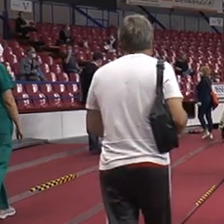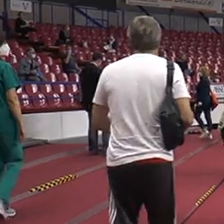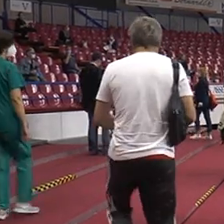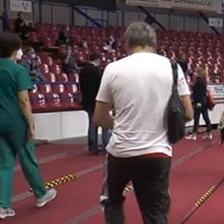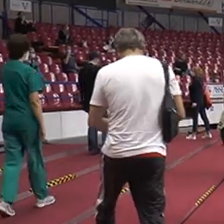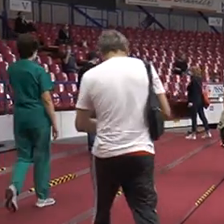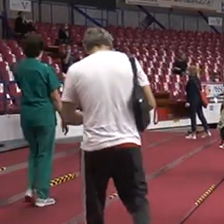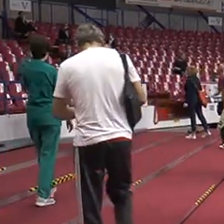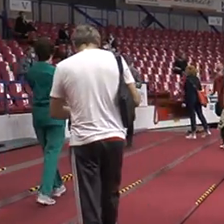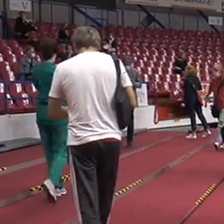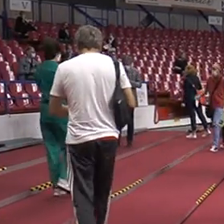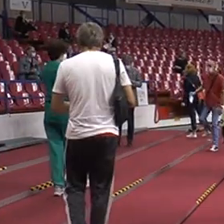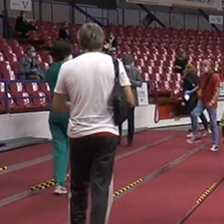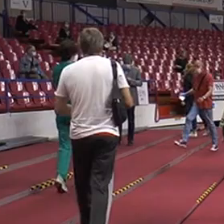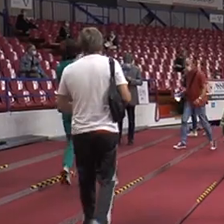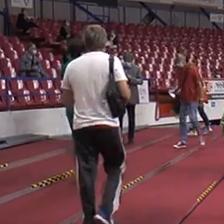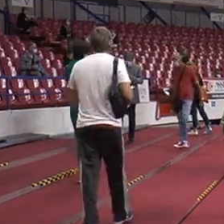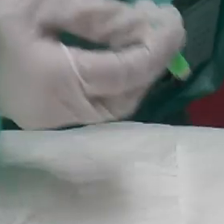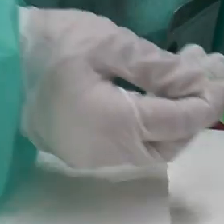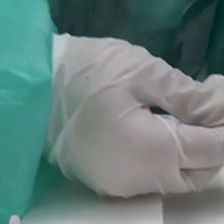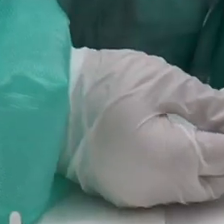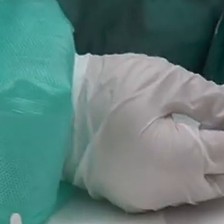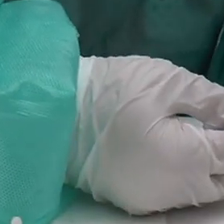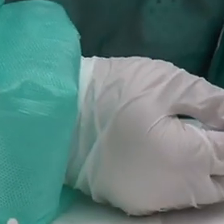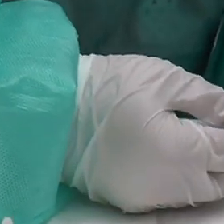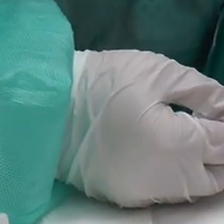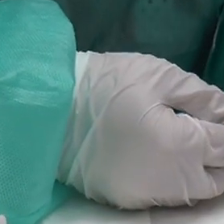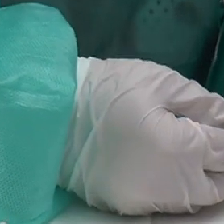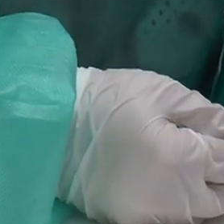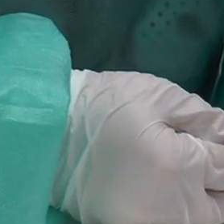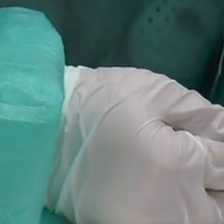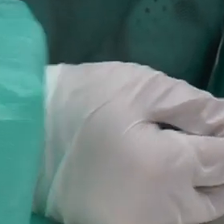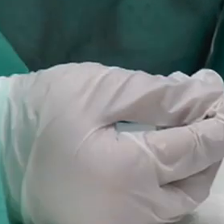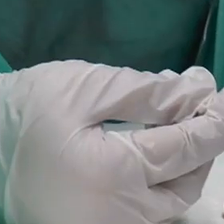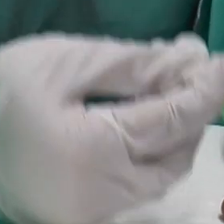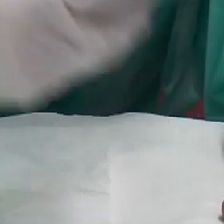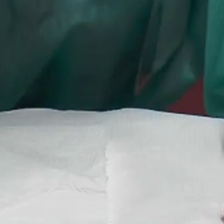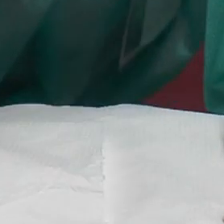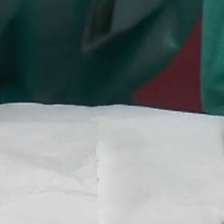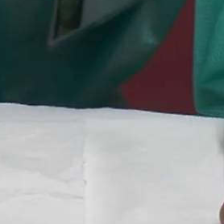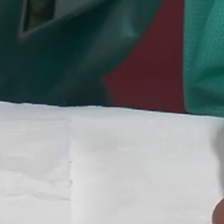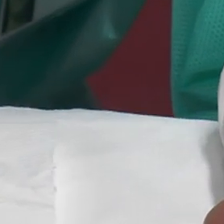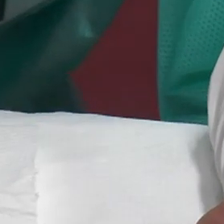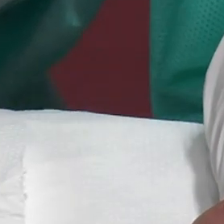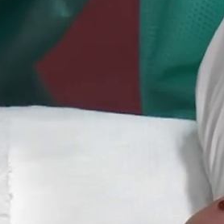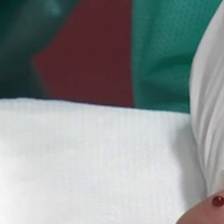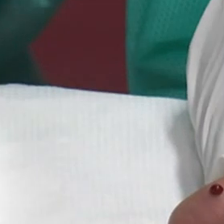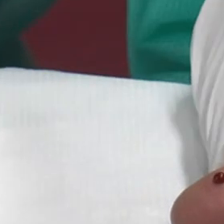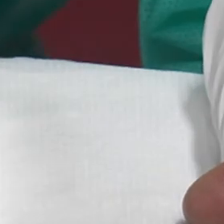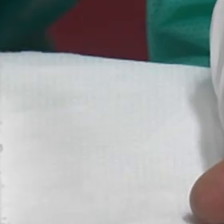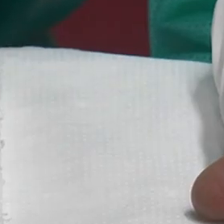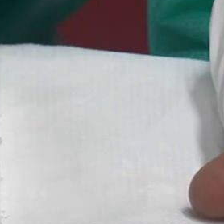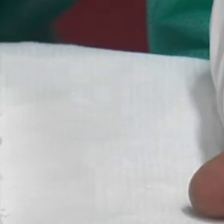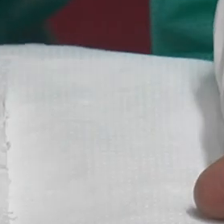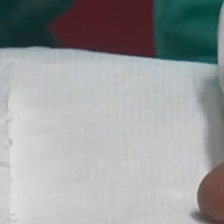il Veneto registra più positivi, ma al momento con meno casi gravi, che nei periodi critici di questa primavera per due motivi. L'aumento